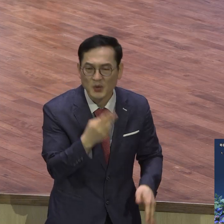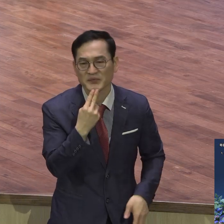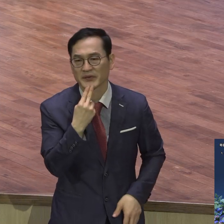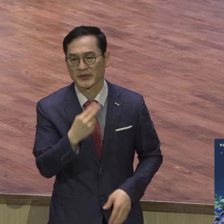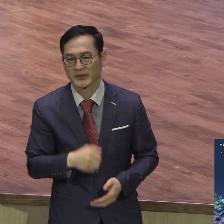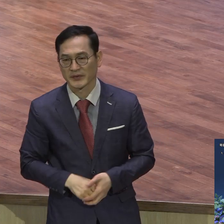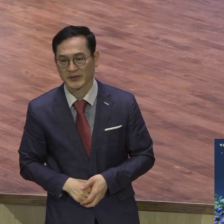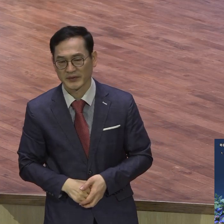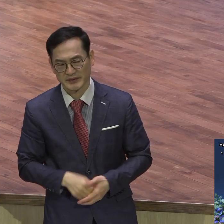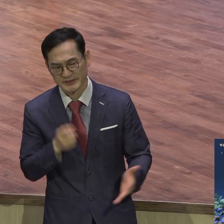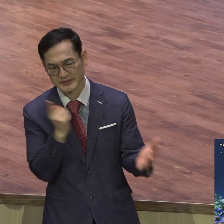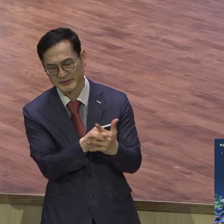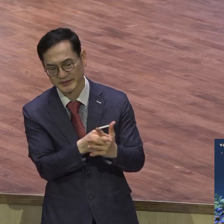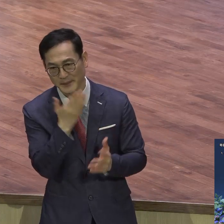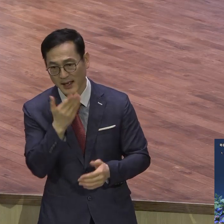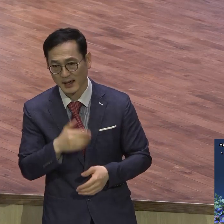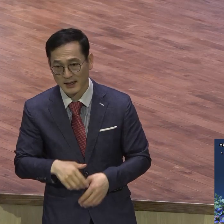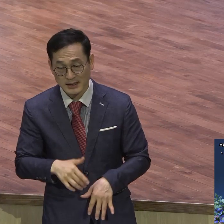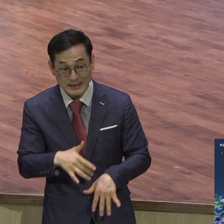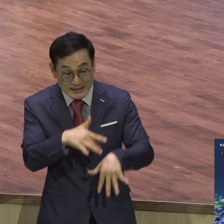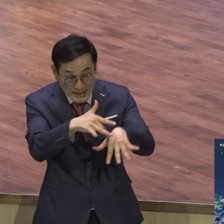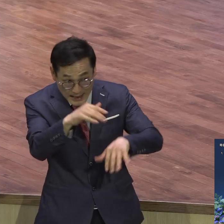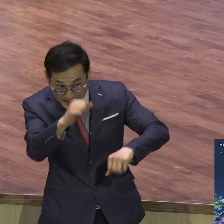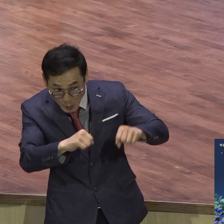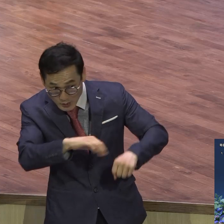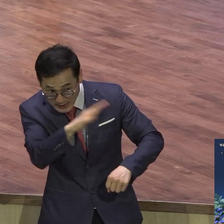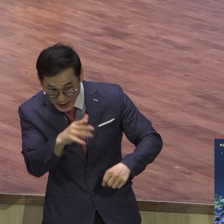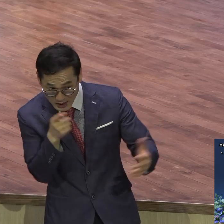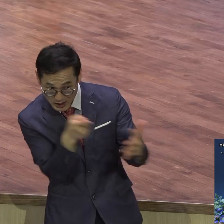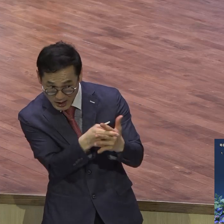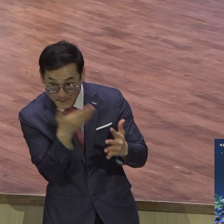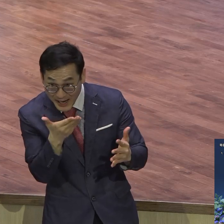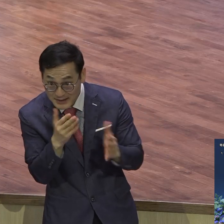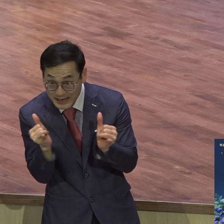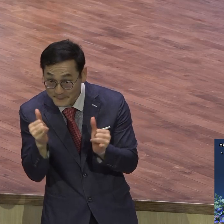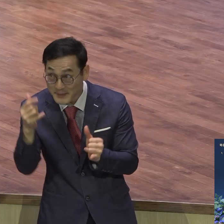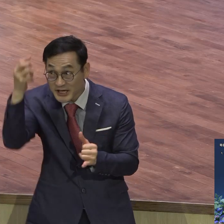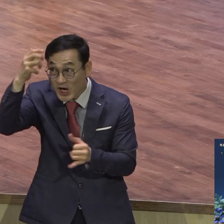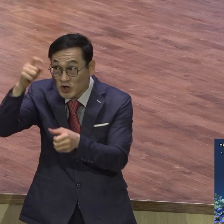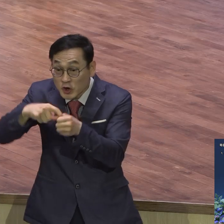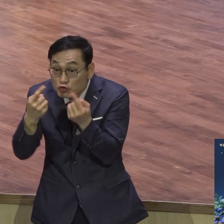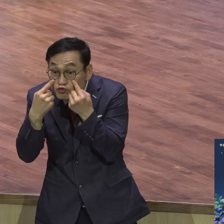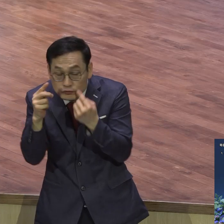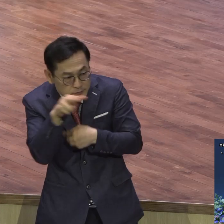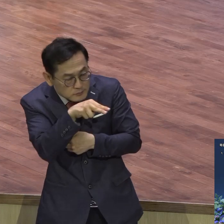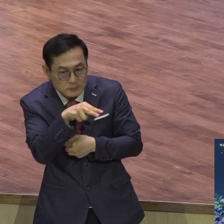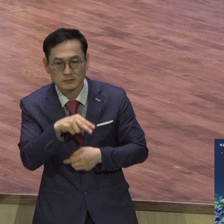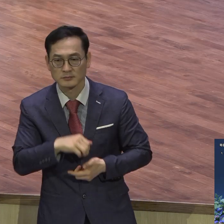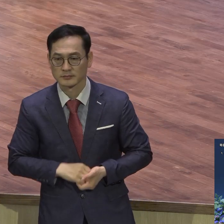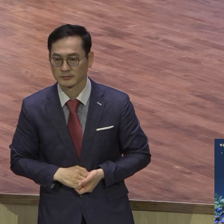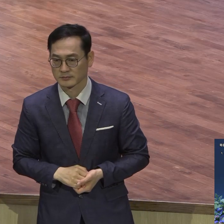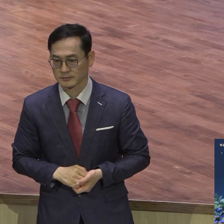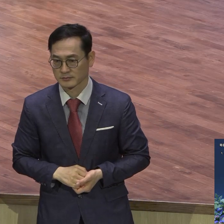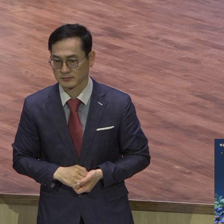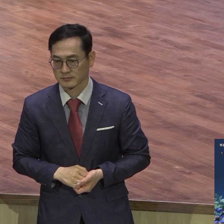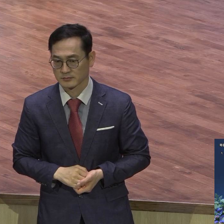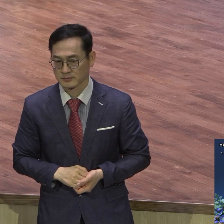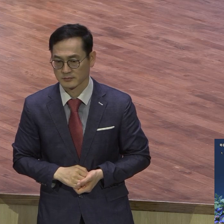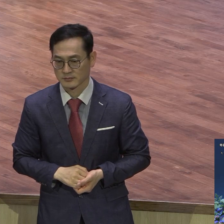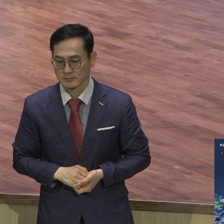사단의 눈에 보여야지 보여야지 여러분 보이는 것과 가지고 살잖아요. 그게 제장 사람들이